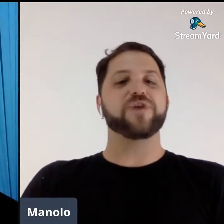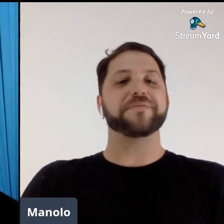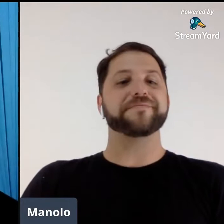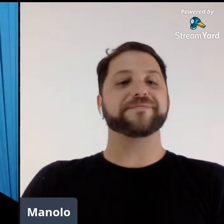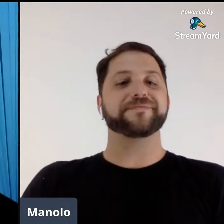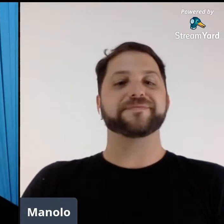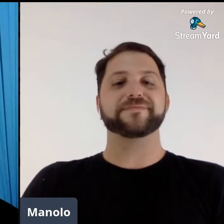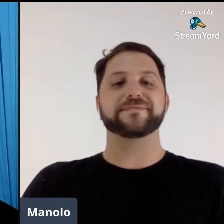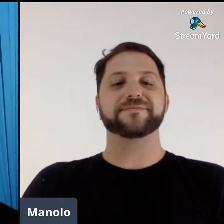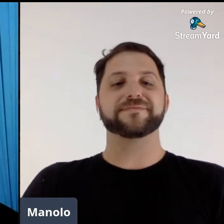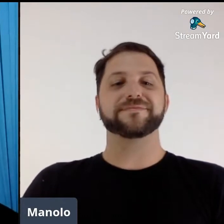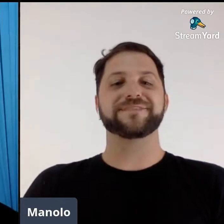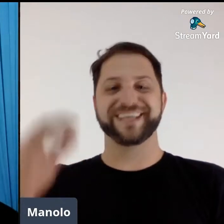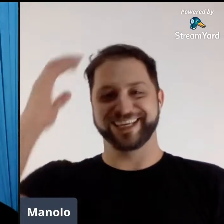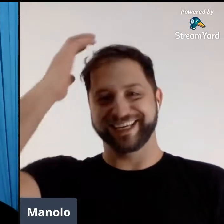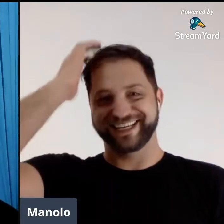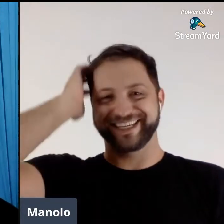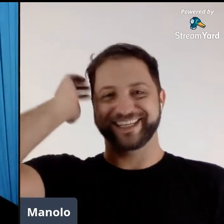Tá me ouvindo, mano?